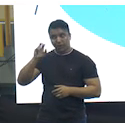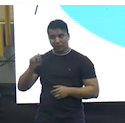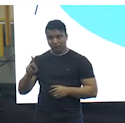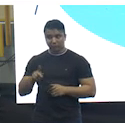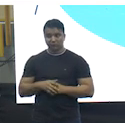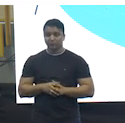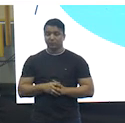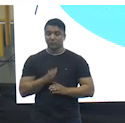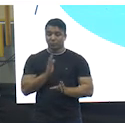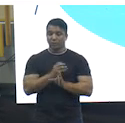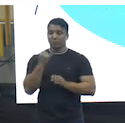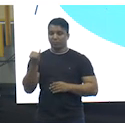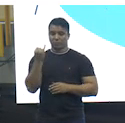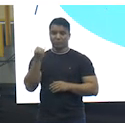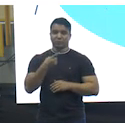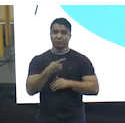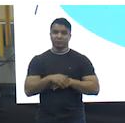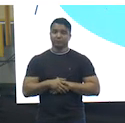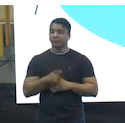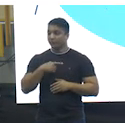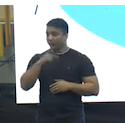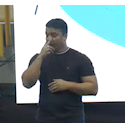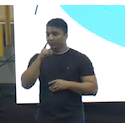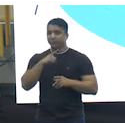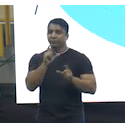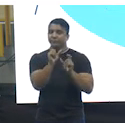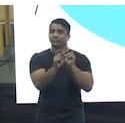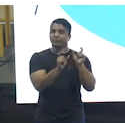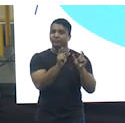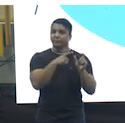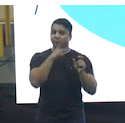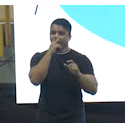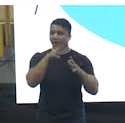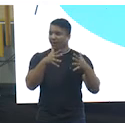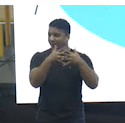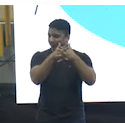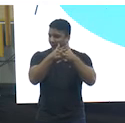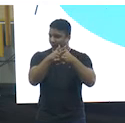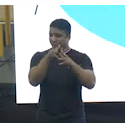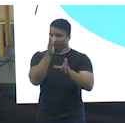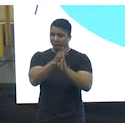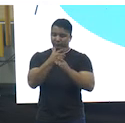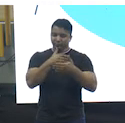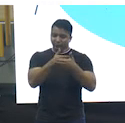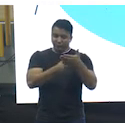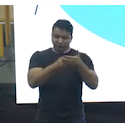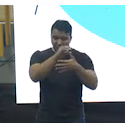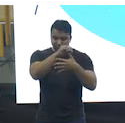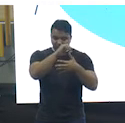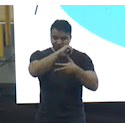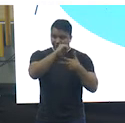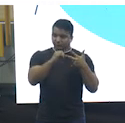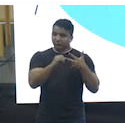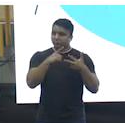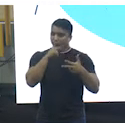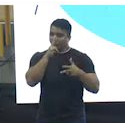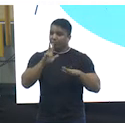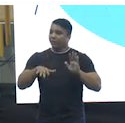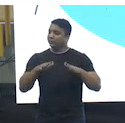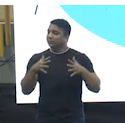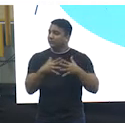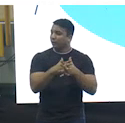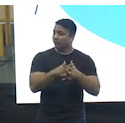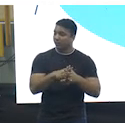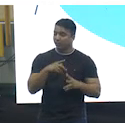Porque isso é importante. Isso é o tipo de termo que acaba atrapalhando. na hora da prova. Então lembra